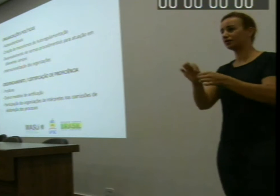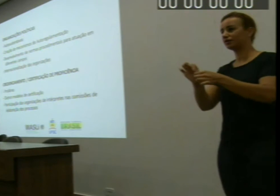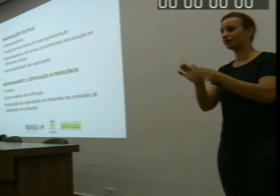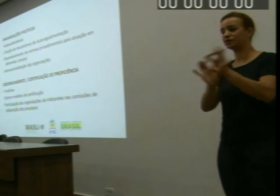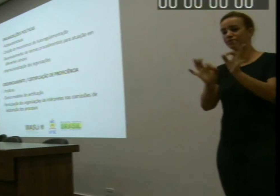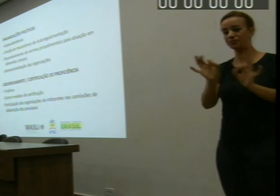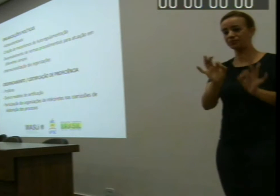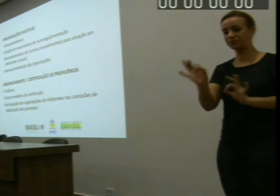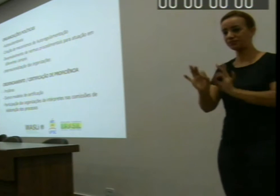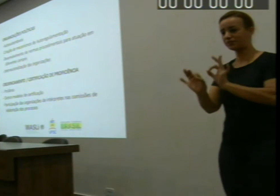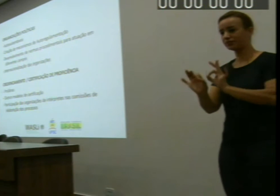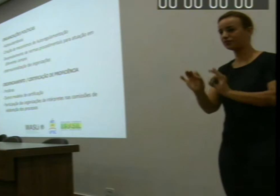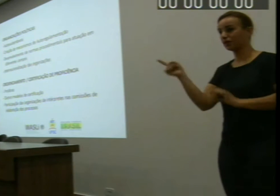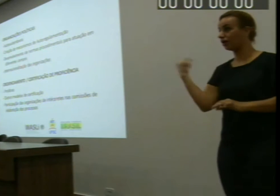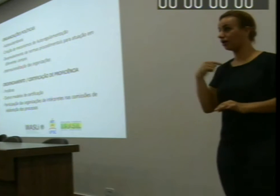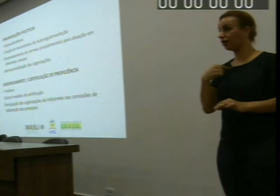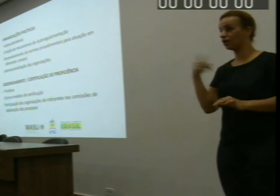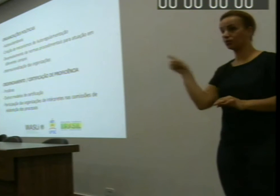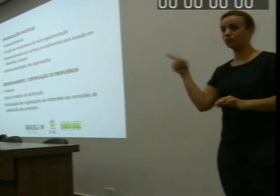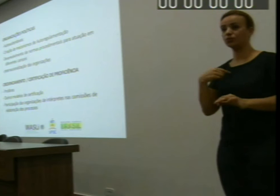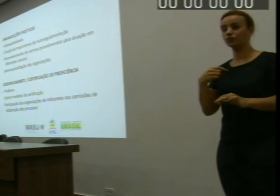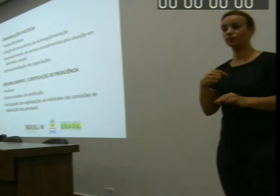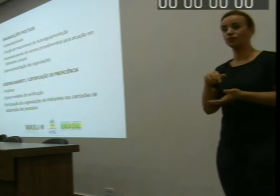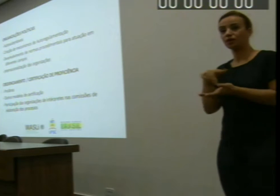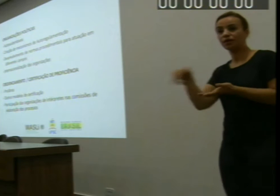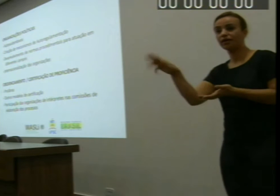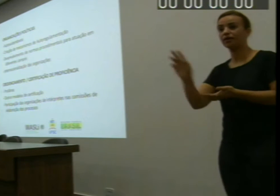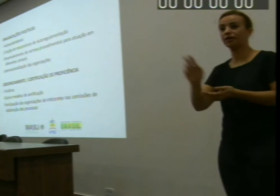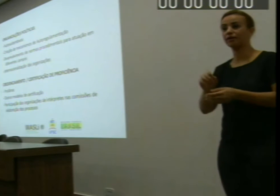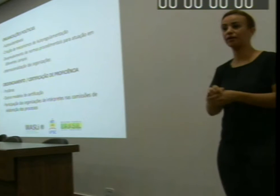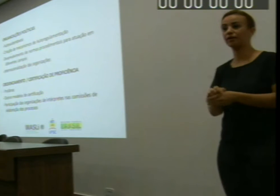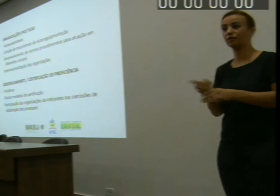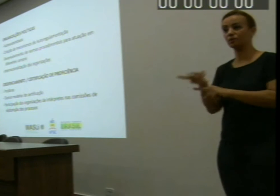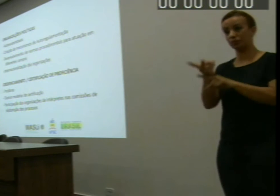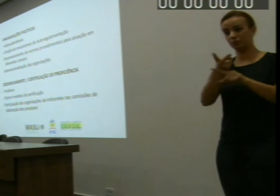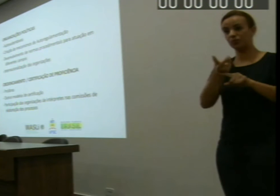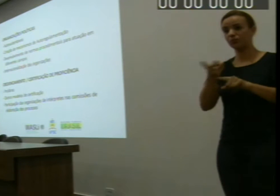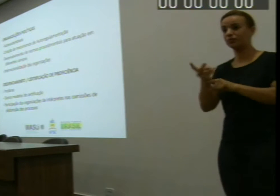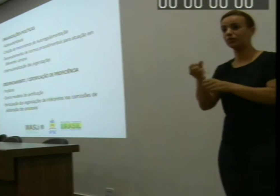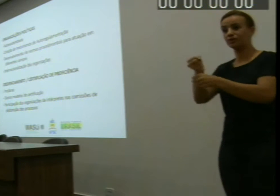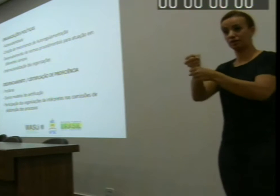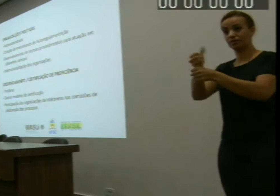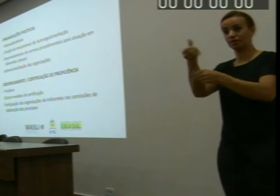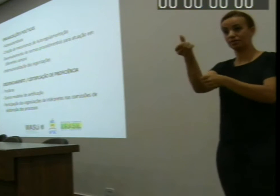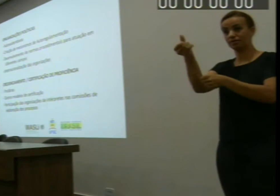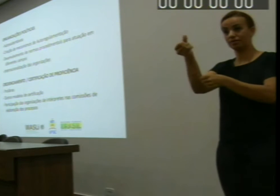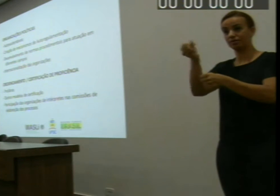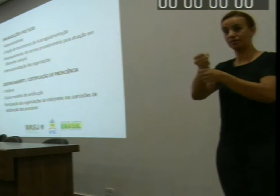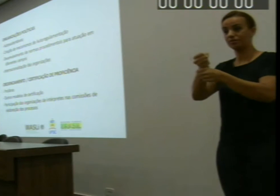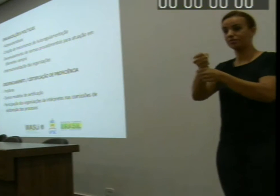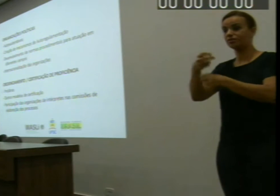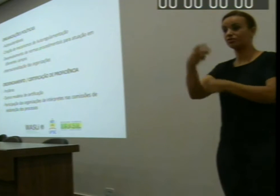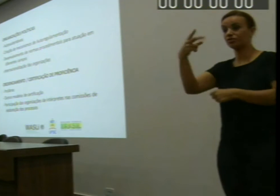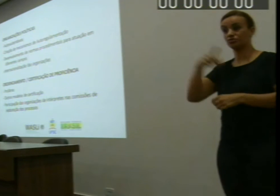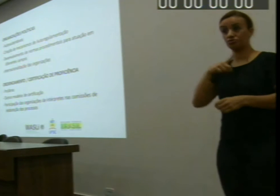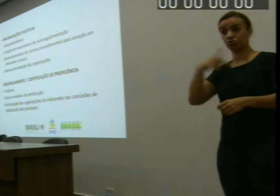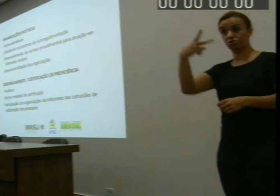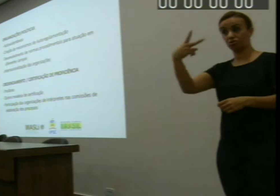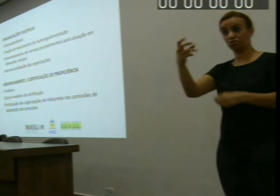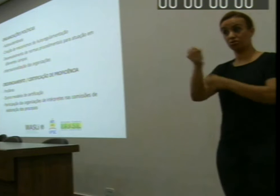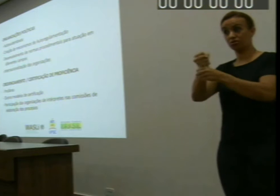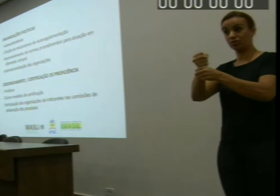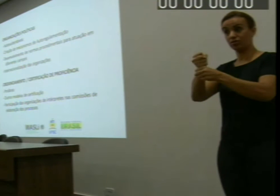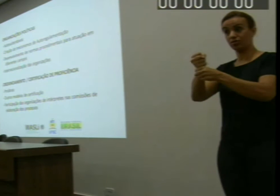ocorria anualmente teve ah minto ainda dentro desses 6 anos tiveram dois anos que